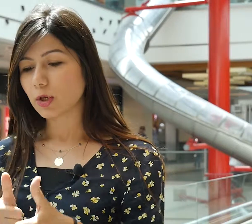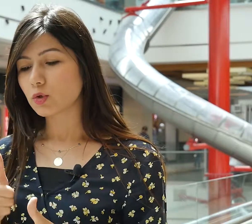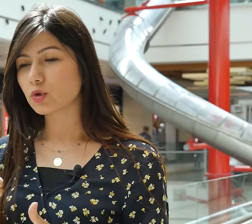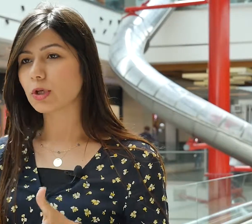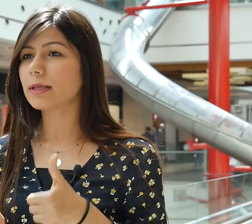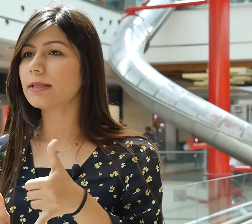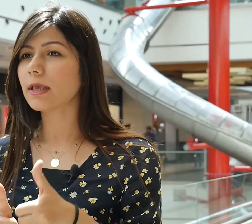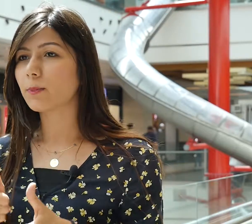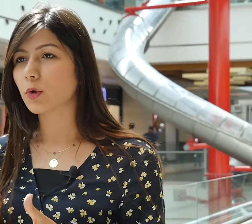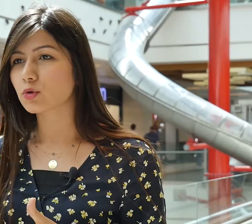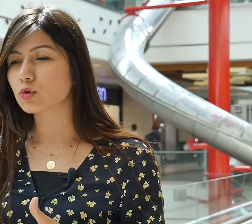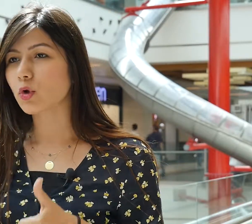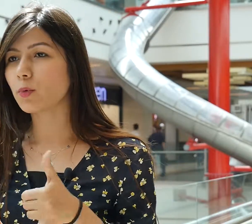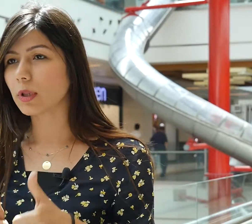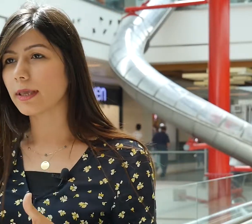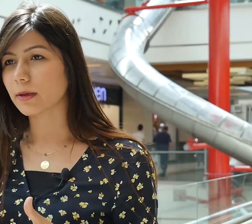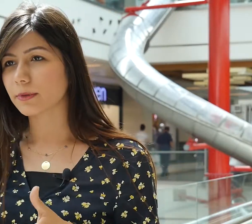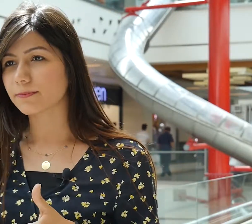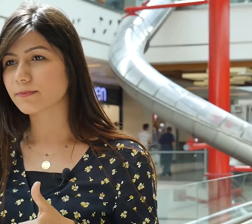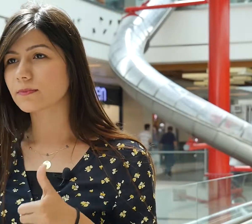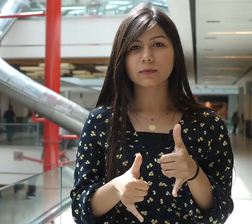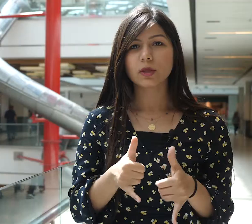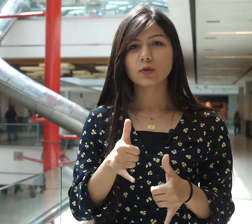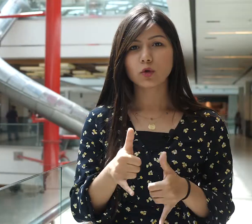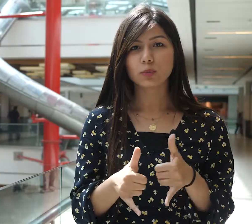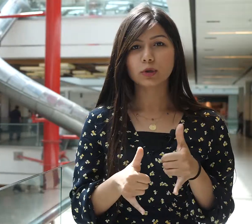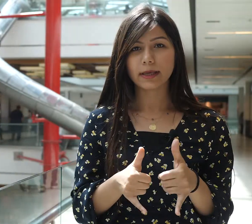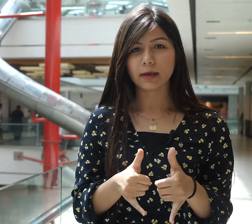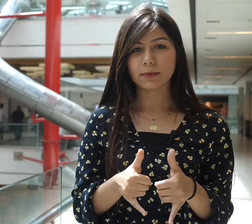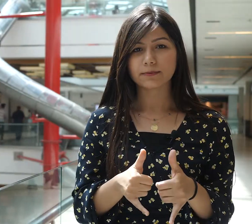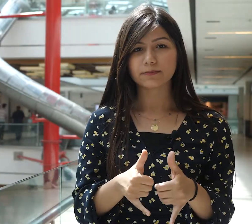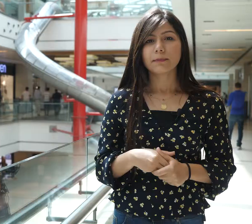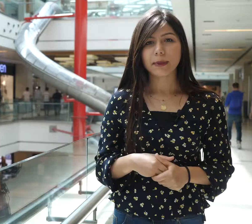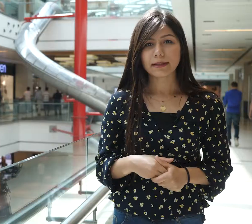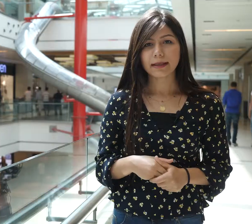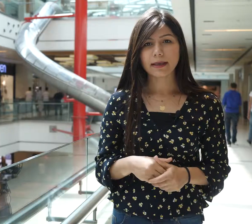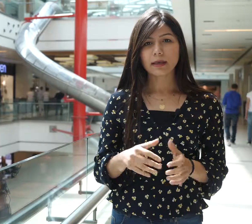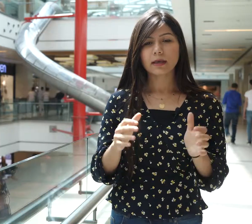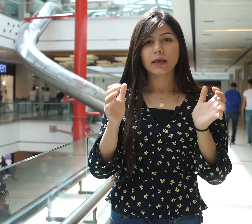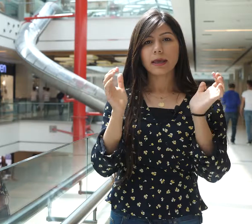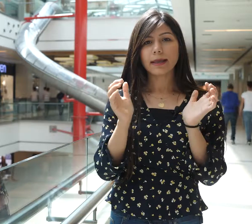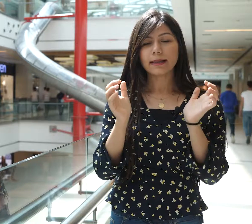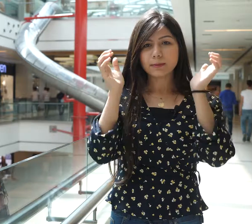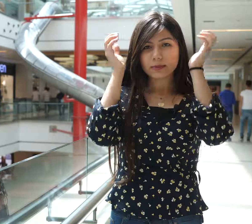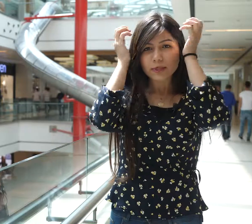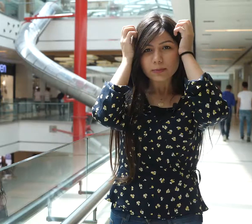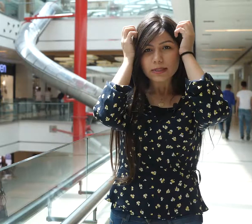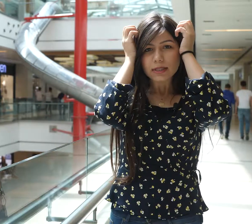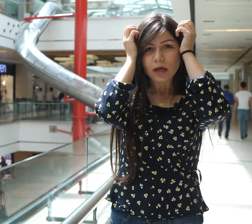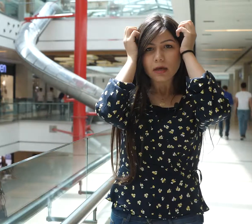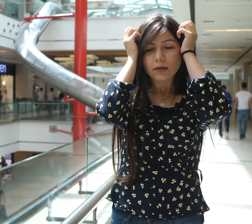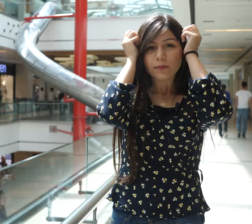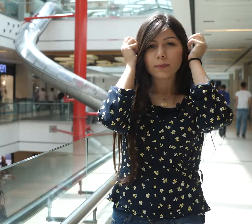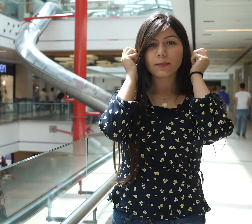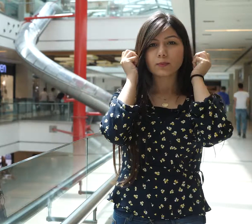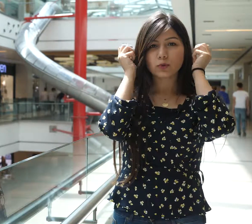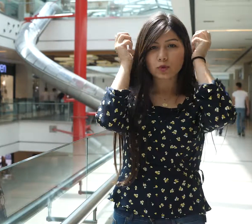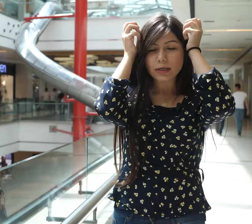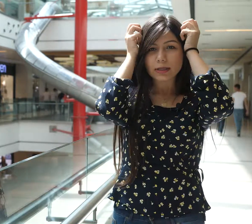Şu şekilde yapıyoruz. Topuklu ayakkabı. Topuklu ayakkabı. Berede ellerimiz başımızda şu şekilde